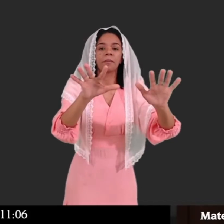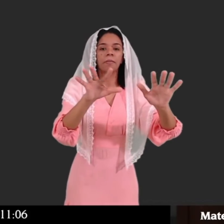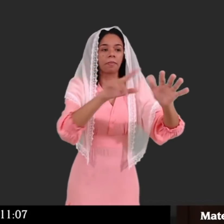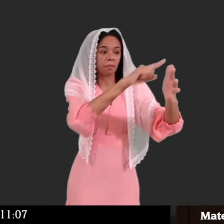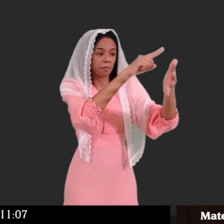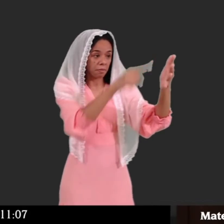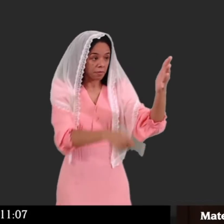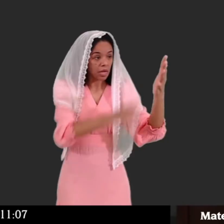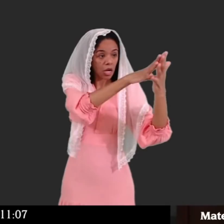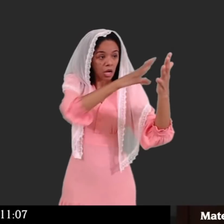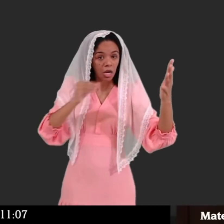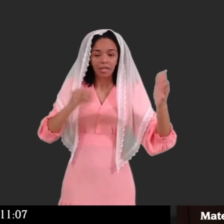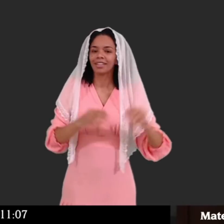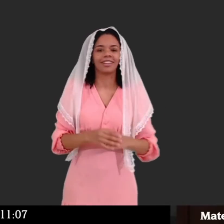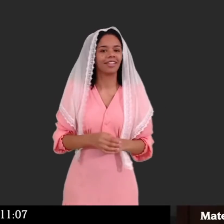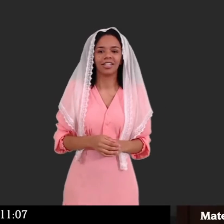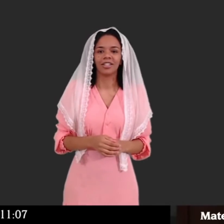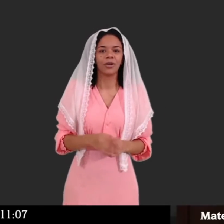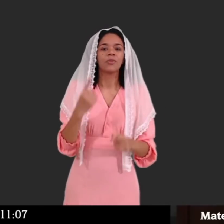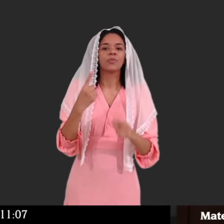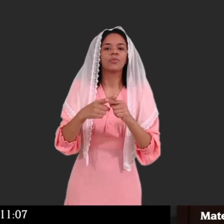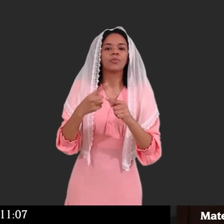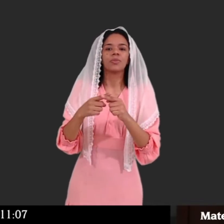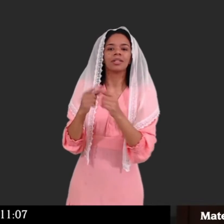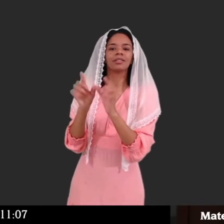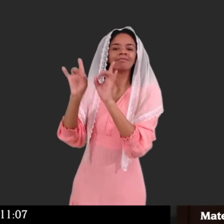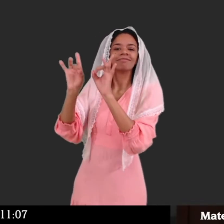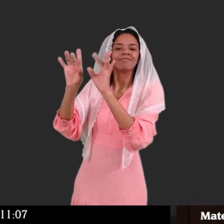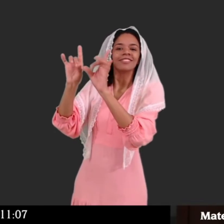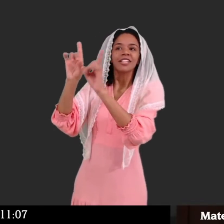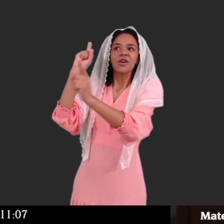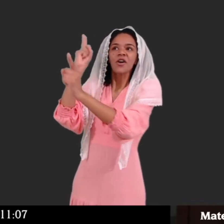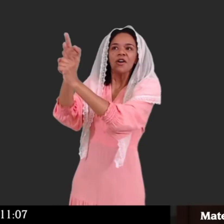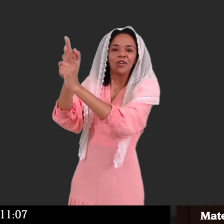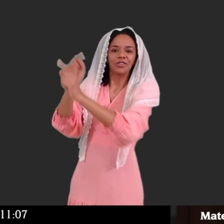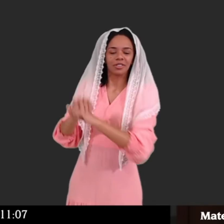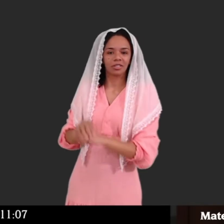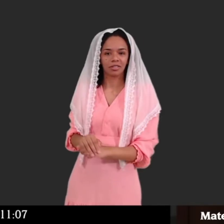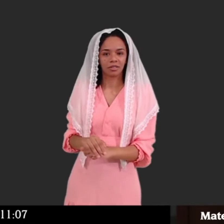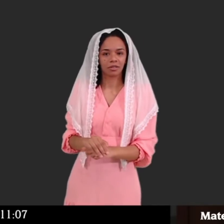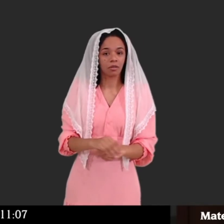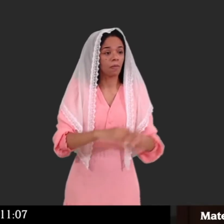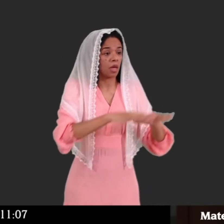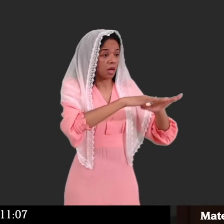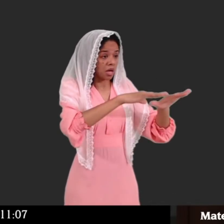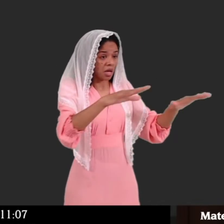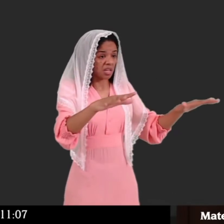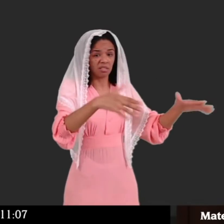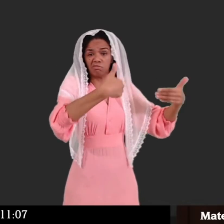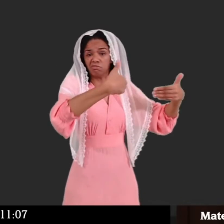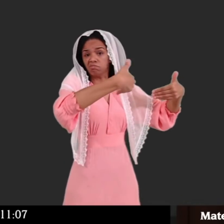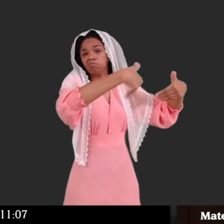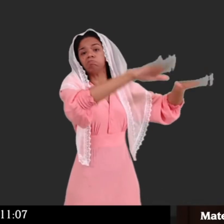mais, porque você encontrou um tesouro. Você vende aqui e está pago para você lá em